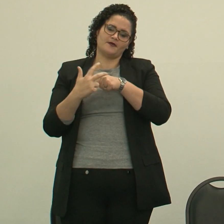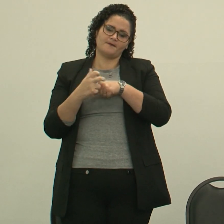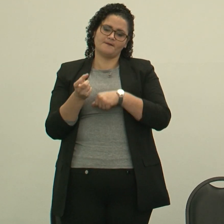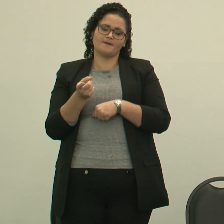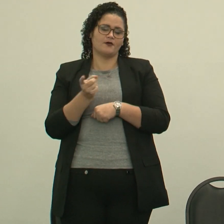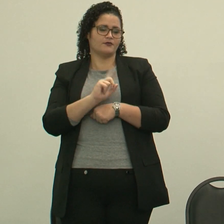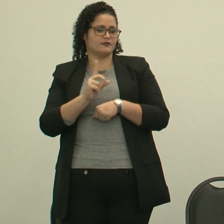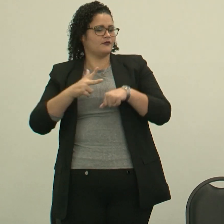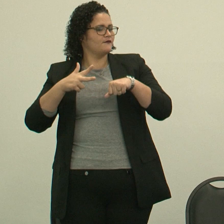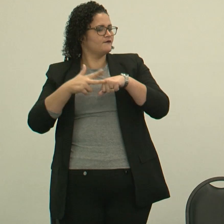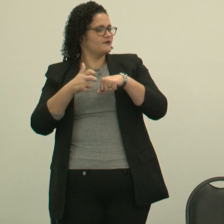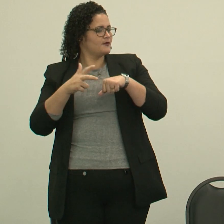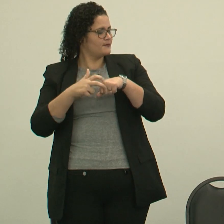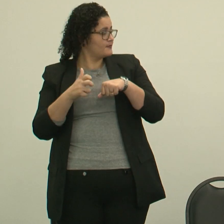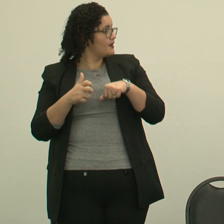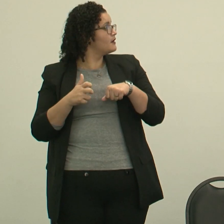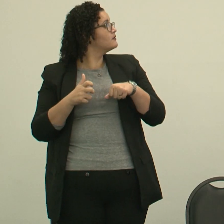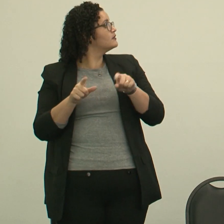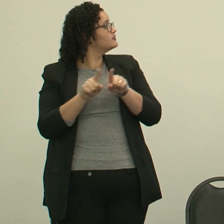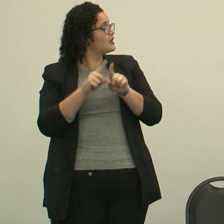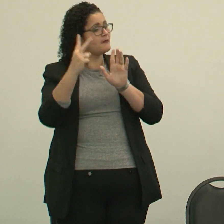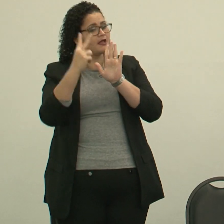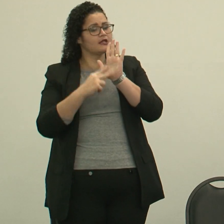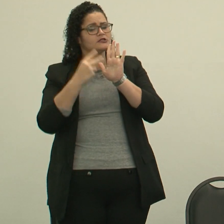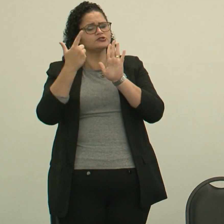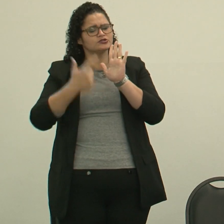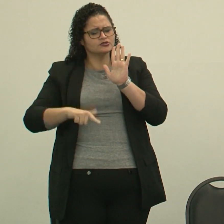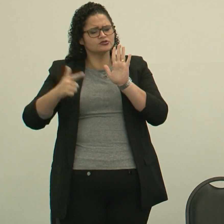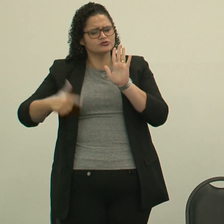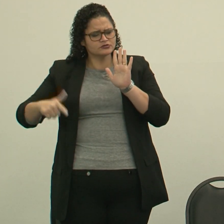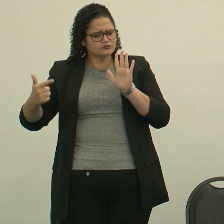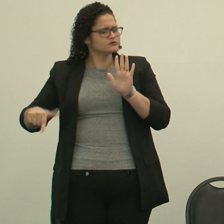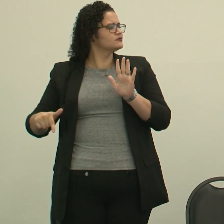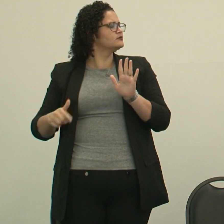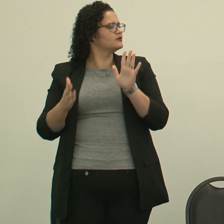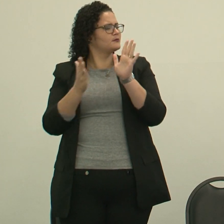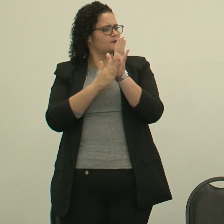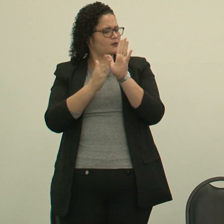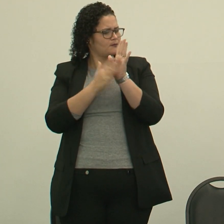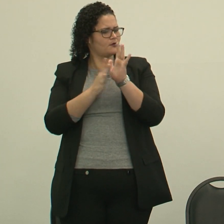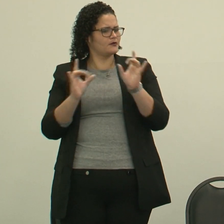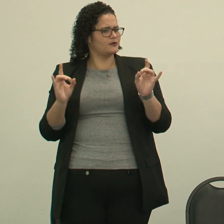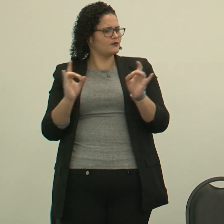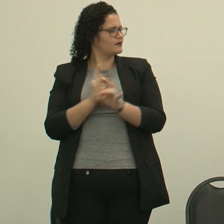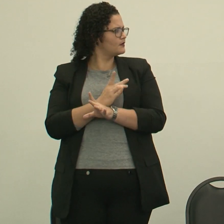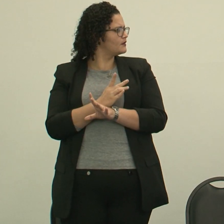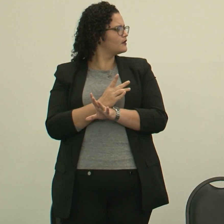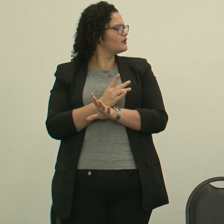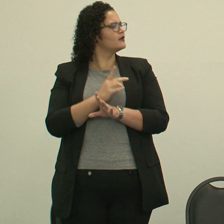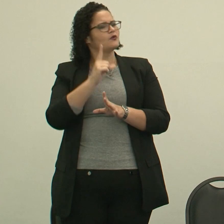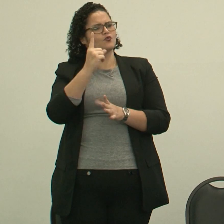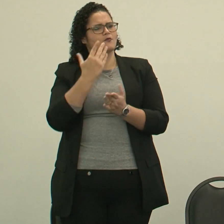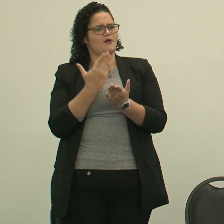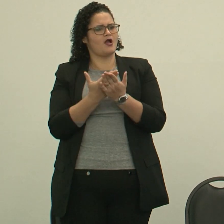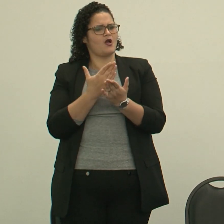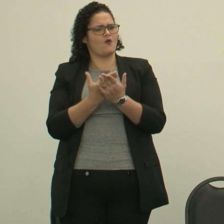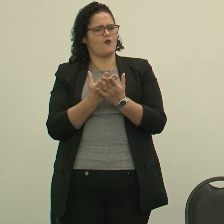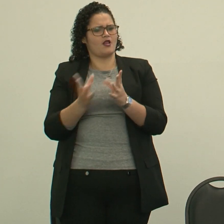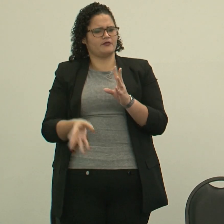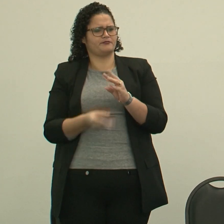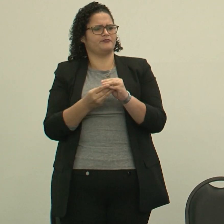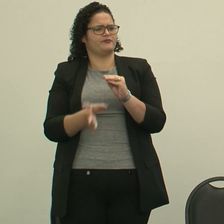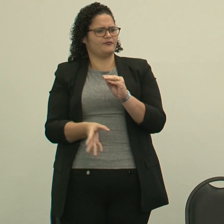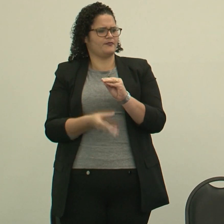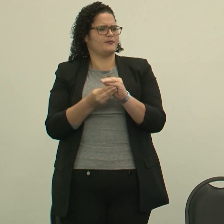produção de releituras. Então, eles botaram uma atividade bem realmente completa, né? Eu acho que daria mais de uma aula, com certeza.